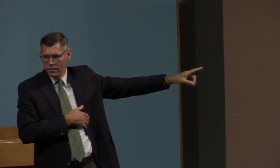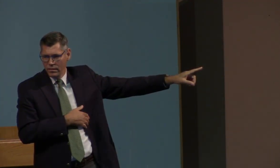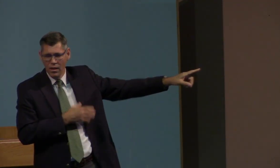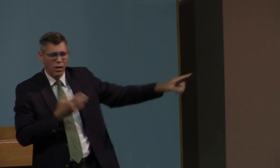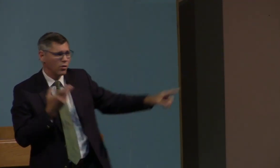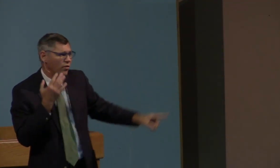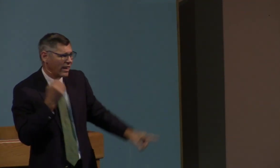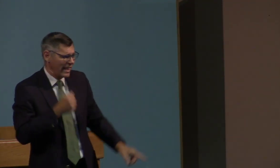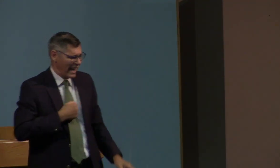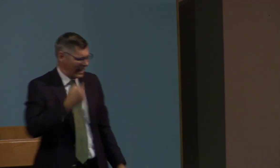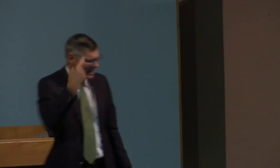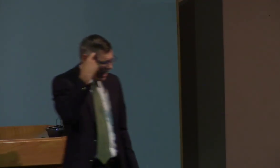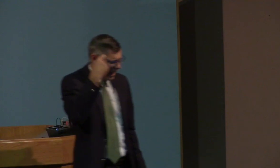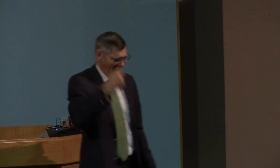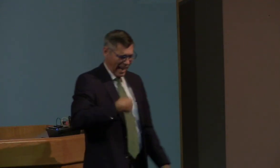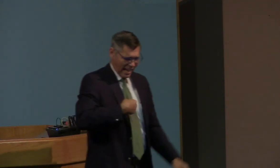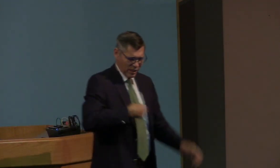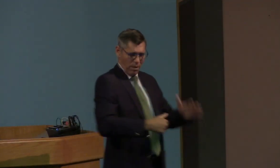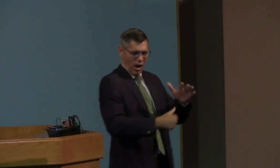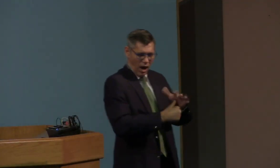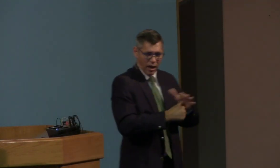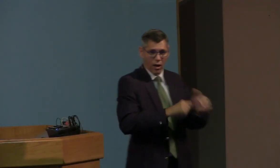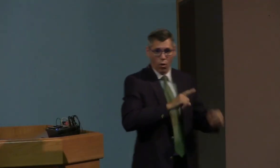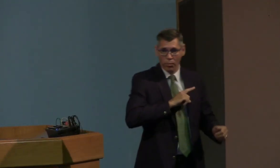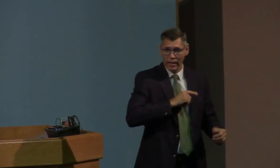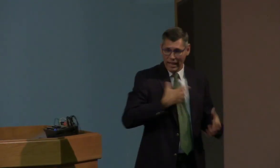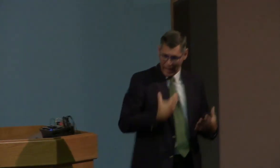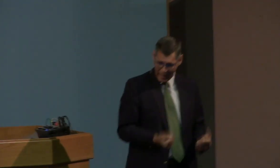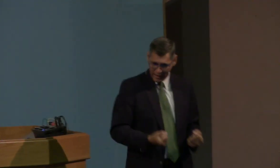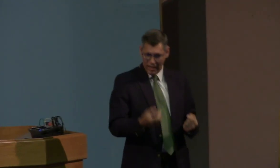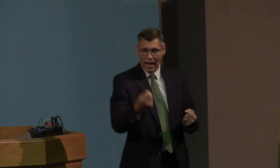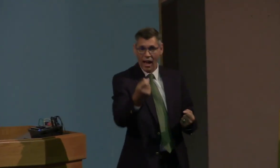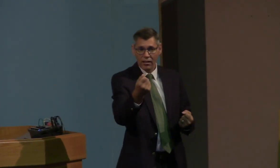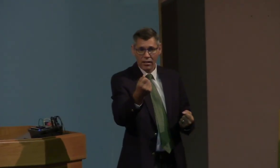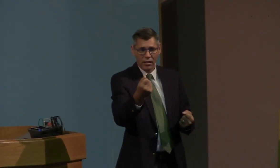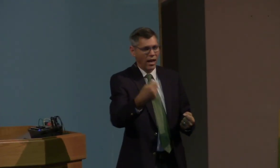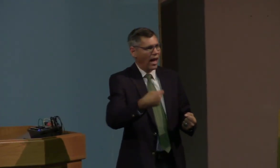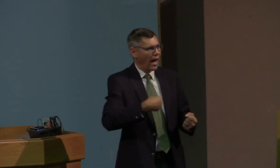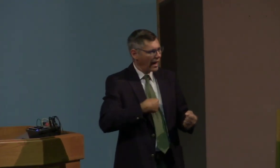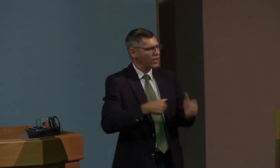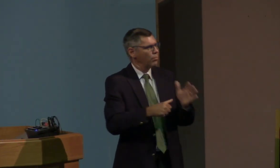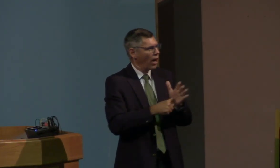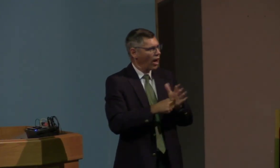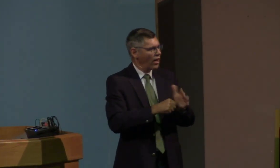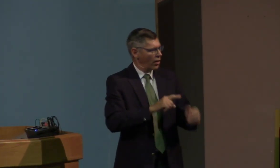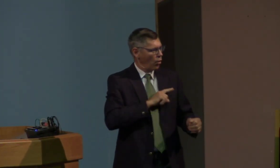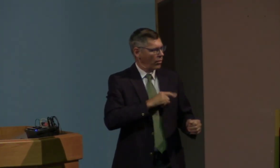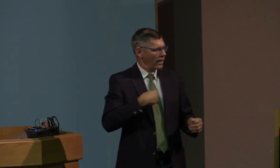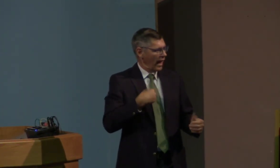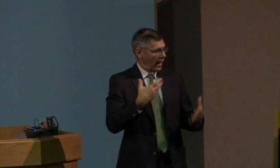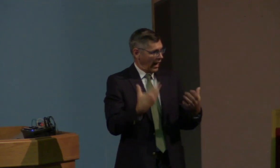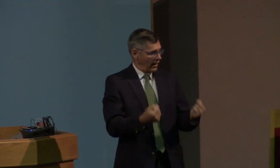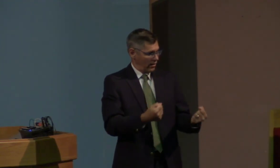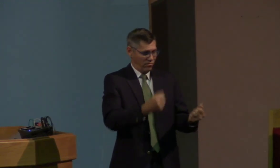So wanneer ek dink, ek is belangrik omdat ek het geld, ek is belangrik omdat ek het